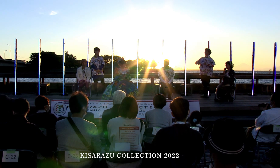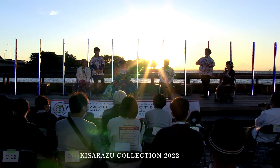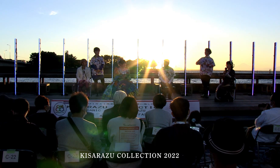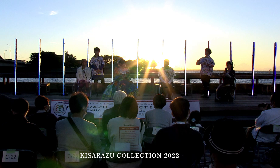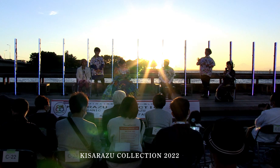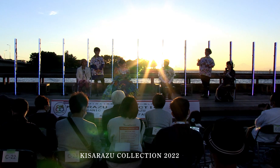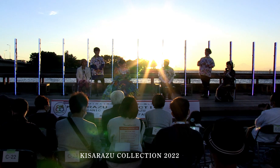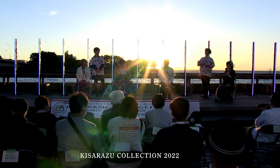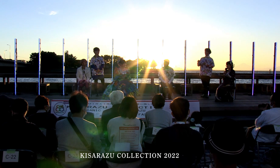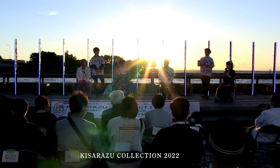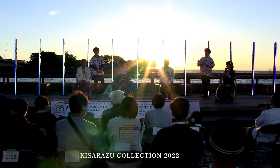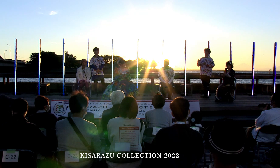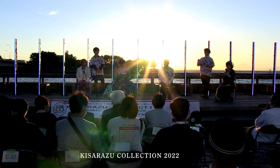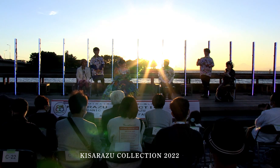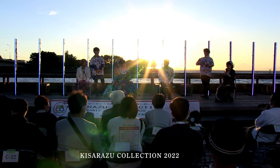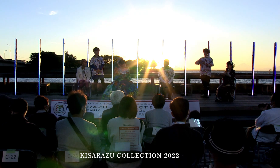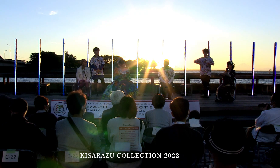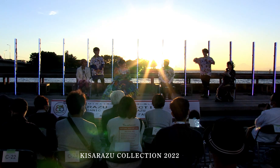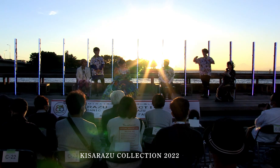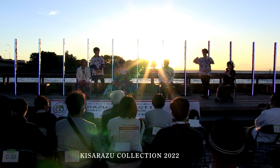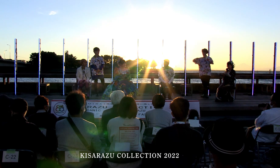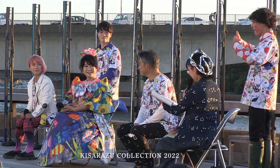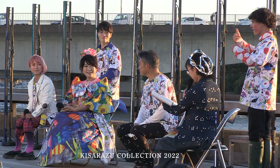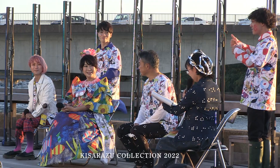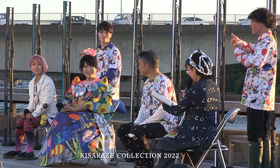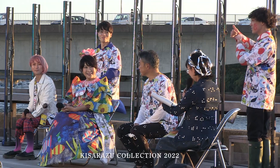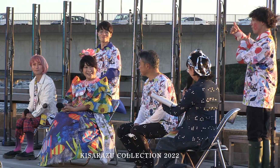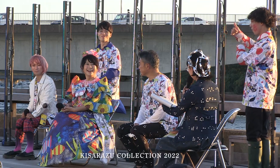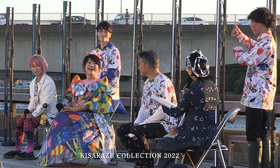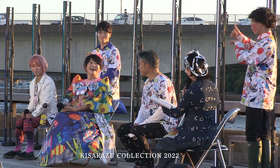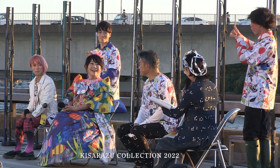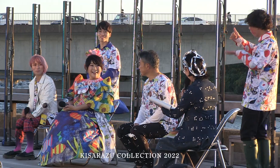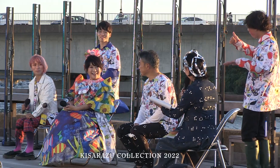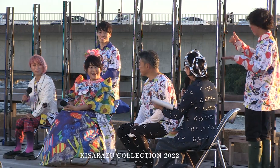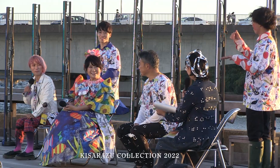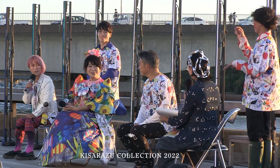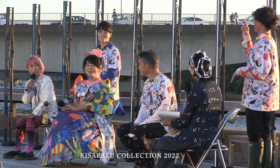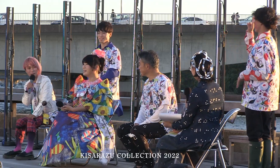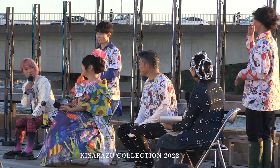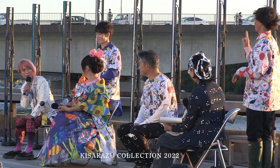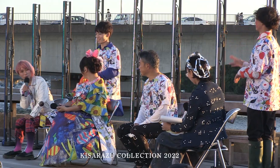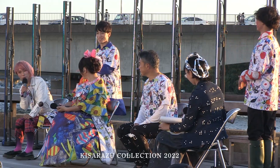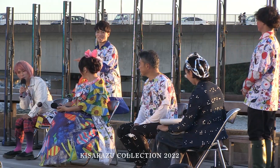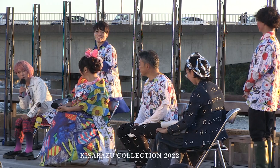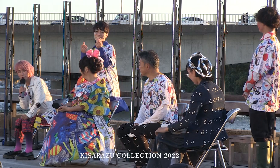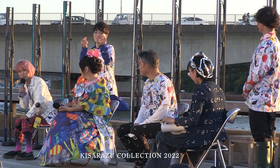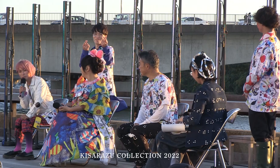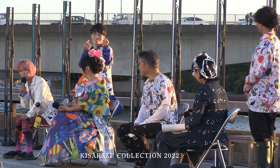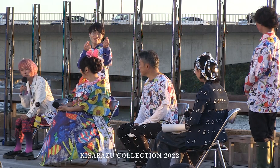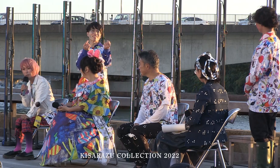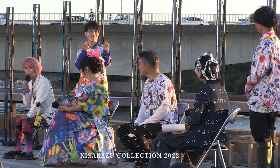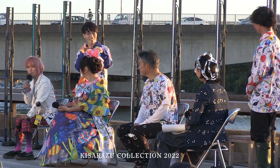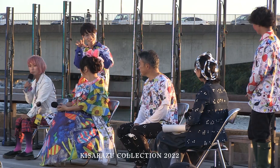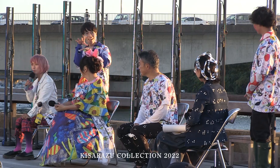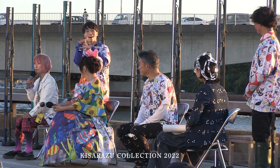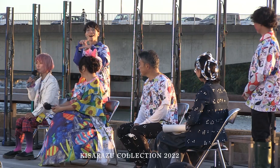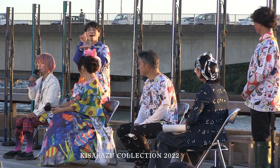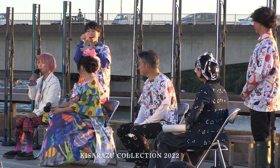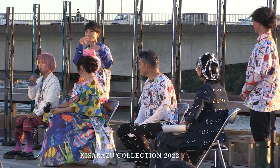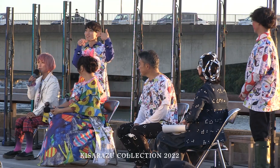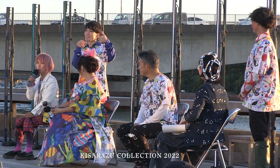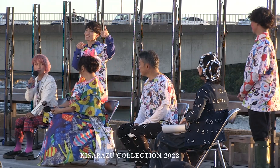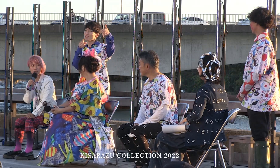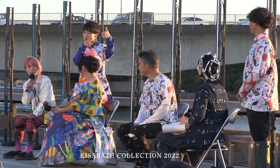と渡辺市長の後輩に当たるということですよね。 はい、そうなんです。初めて市長